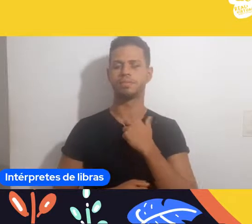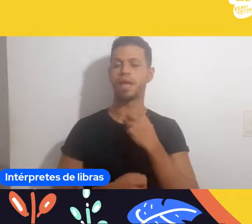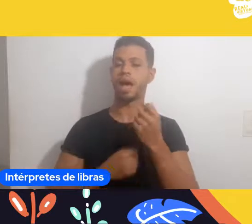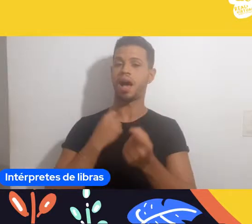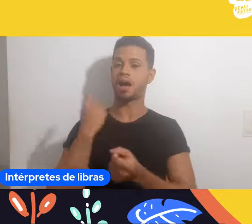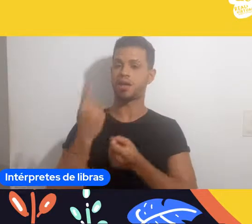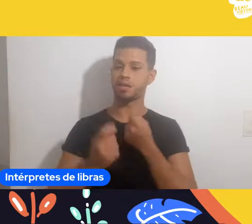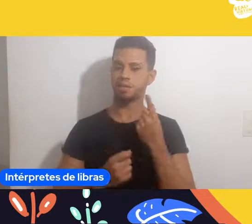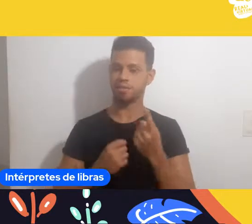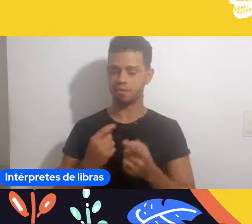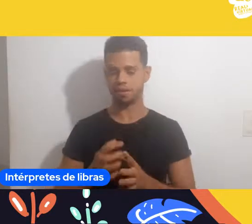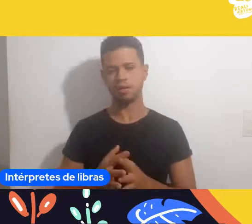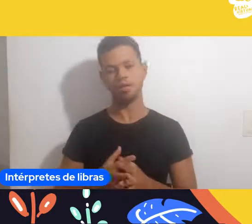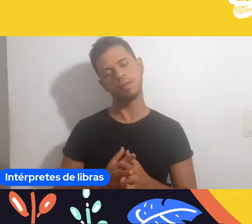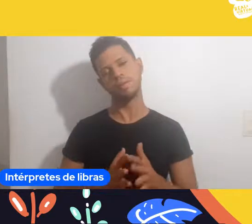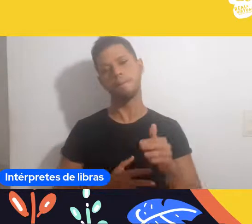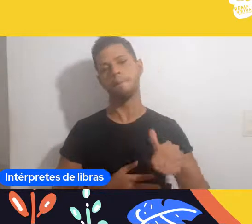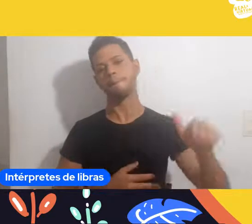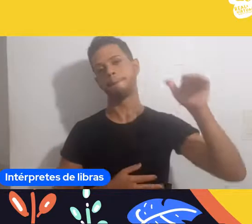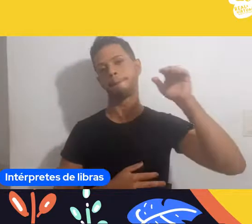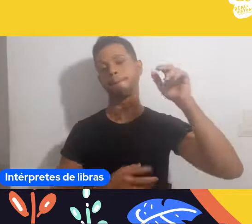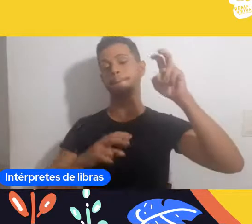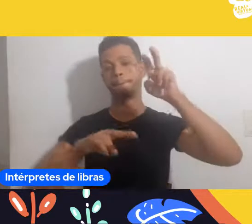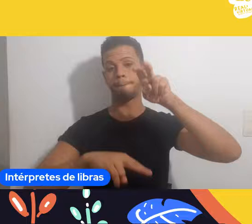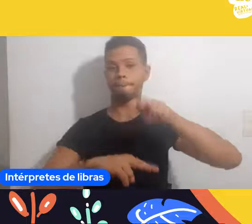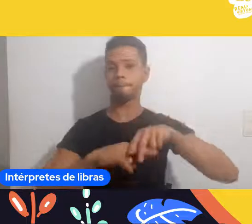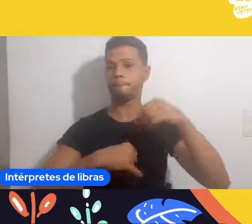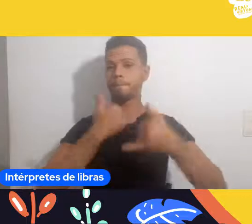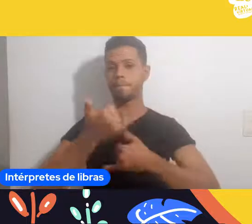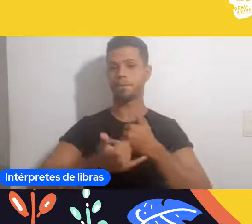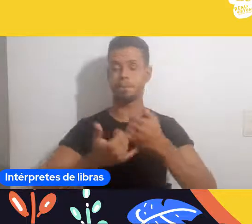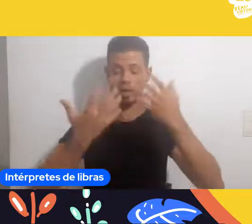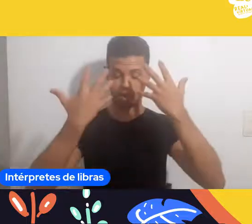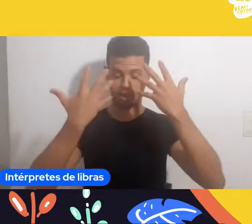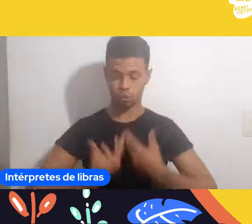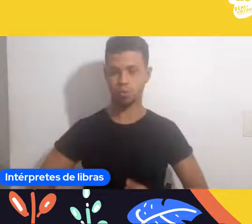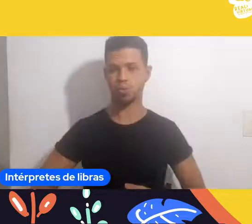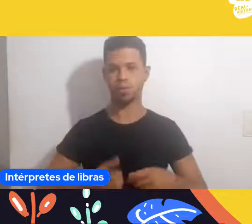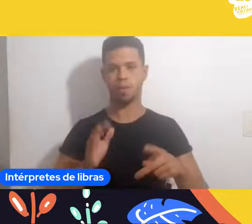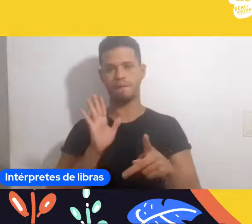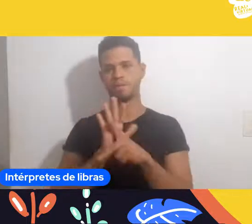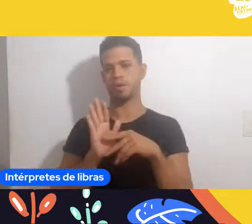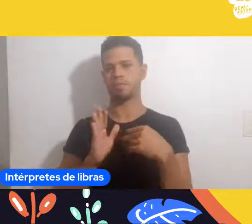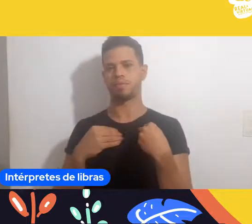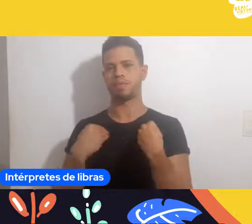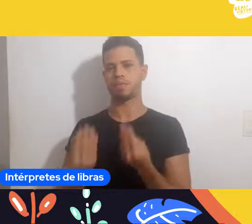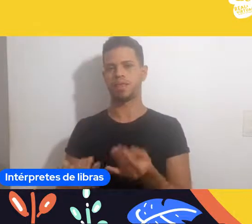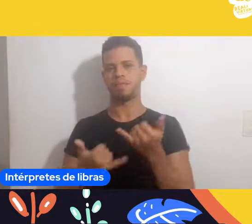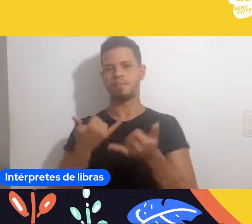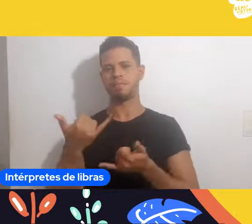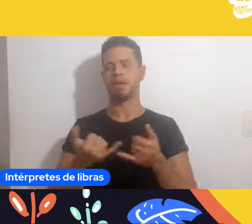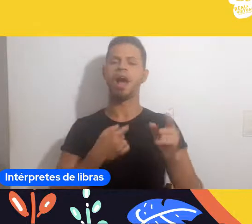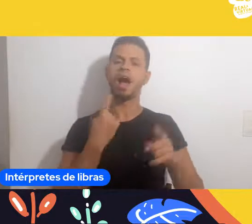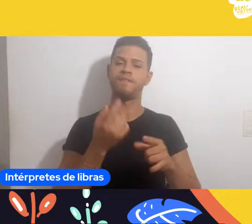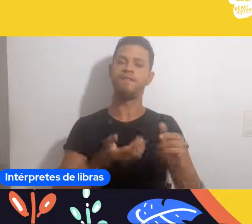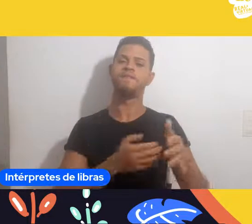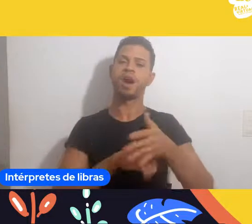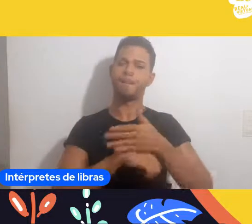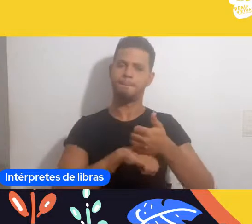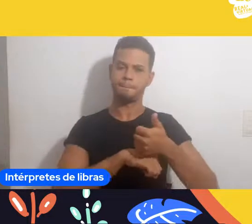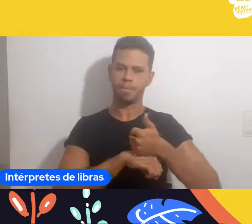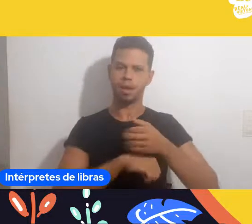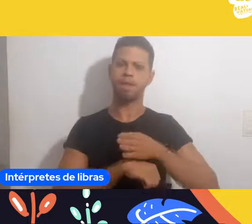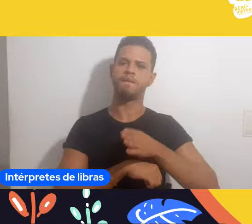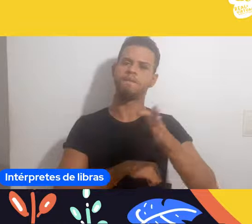aquele adulto senta para brincar, mas ele não está inteiro ali. Às vezes, você vai para um parque, mas você não